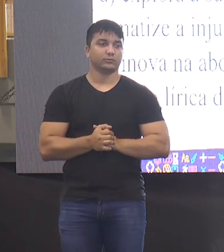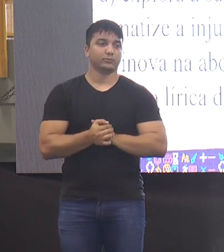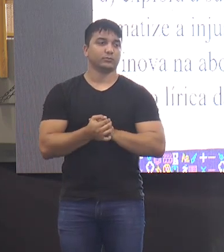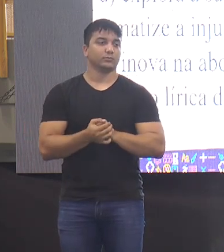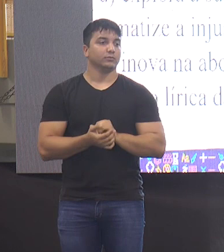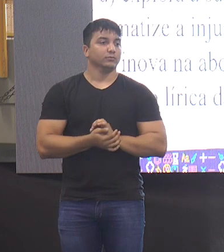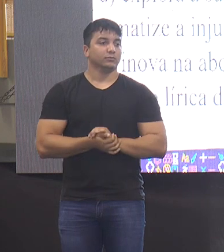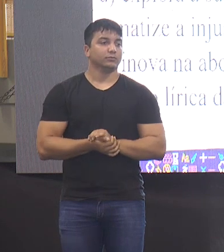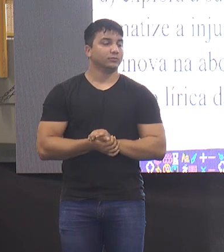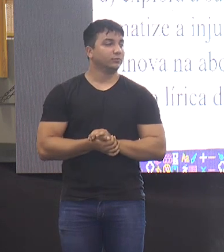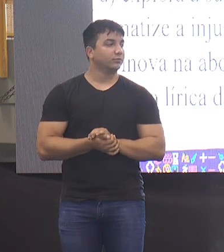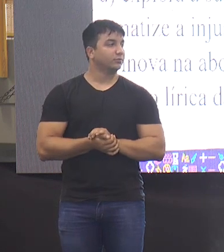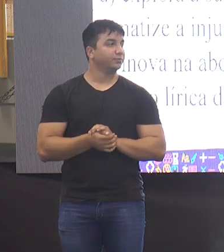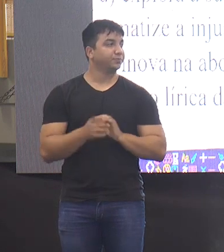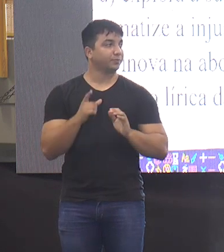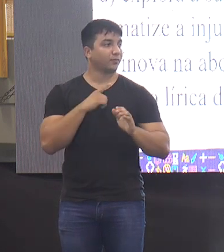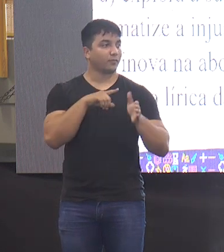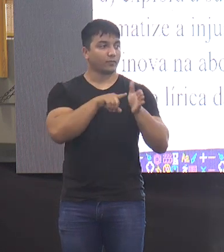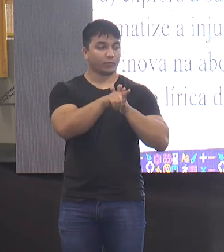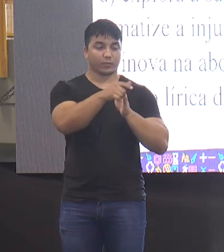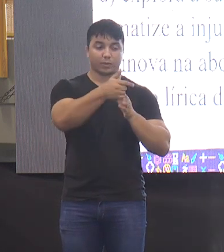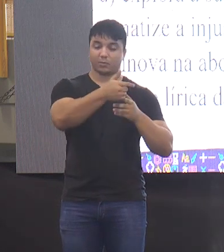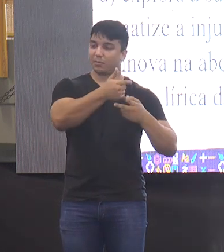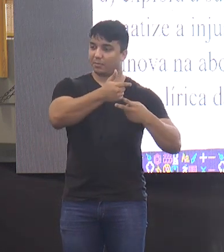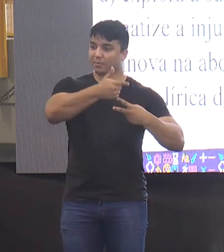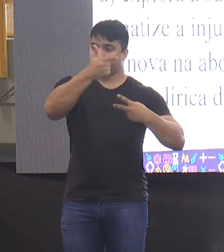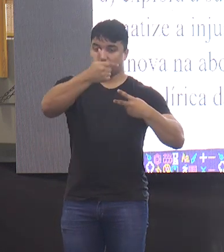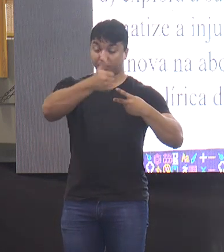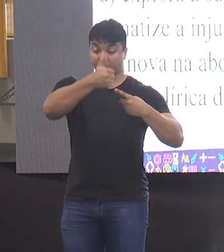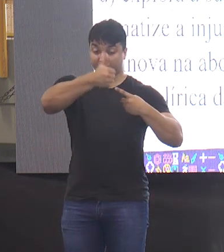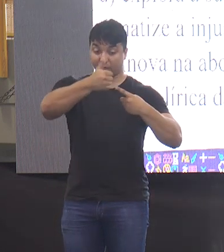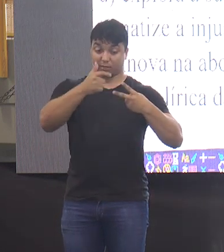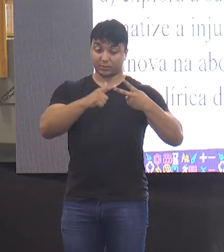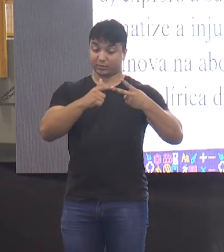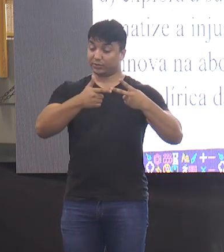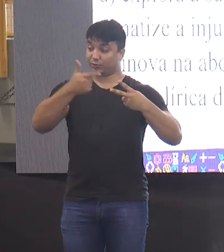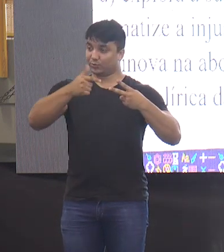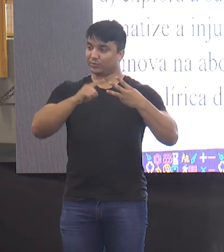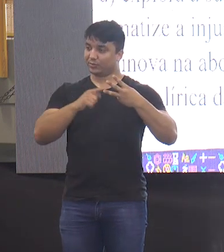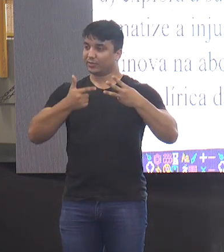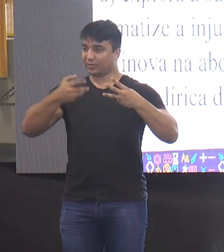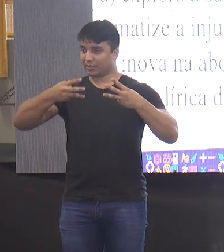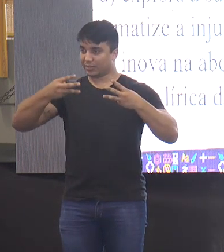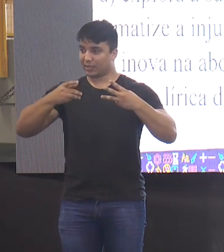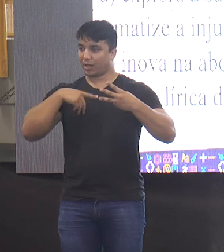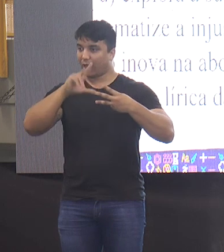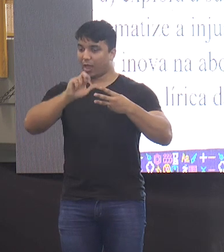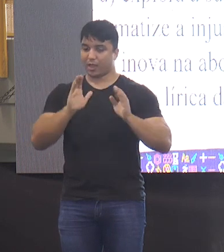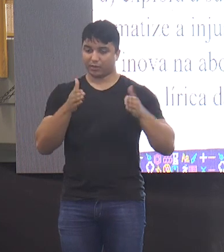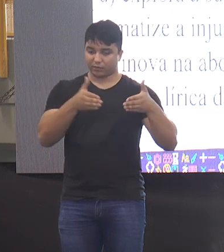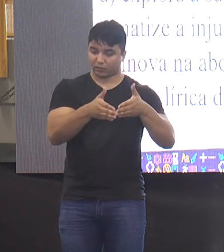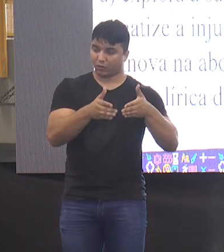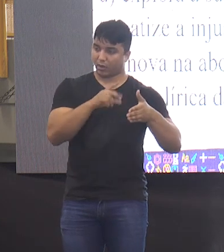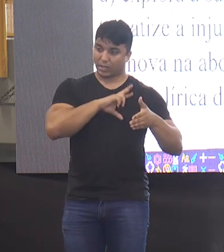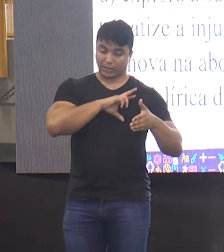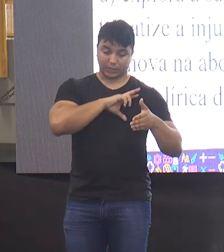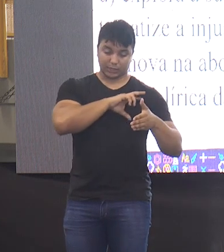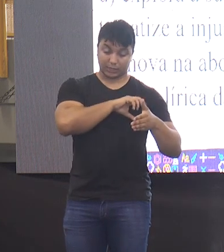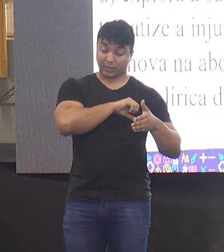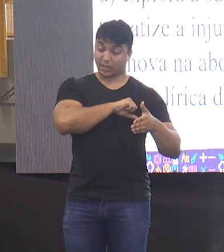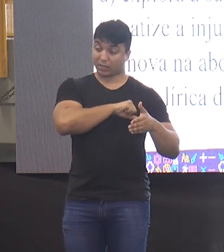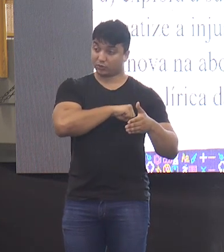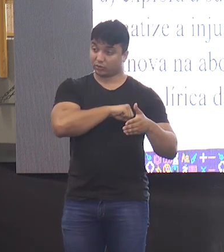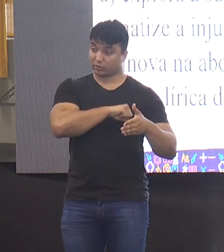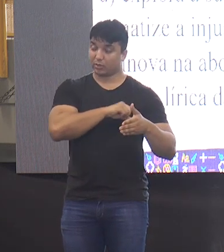Fizemos uma questão para a primeira geração, uma para a segunda, uma para a terceira. Dos temas específicos: nacionalismo, mal do